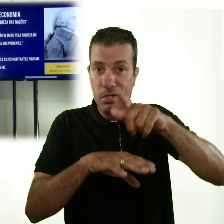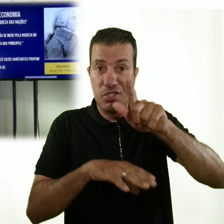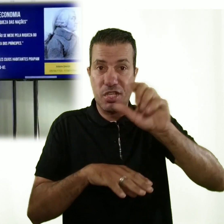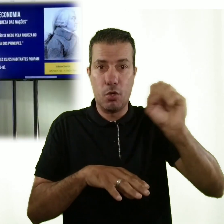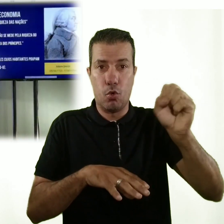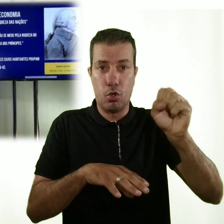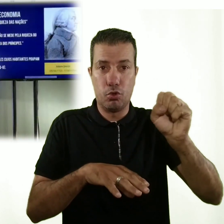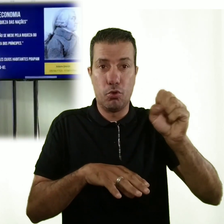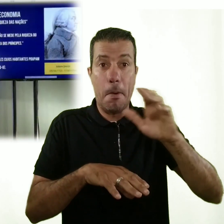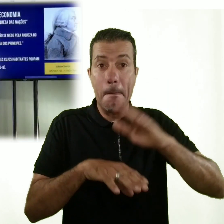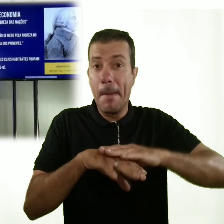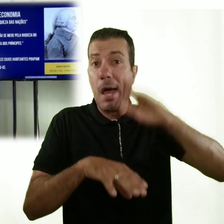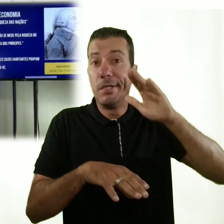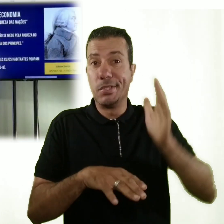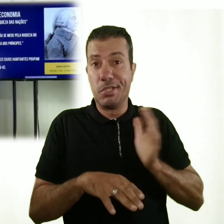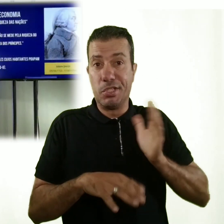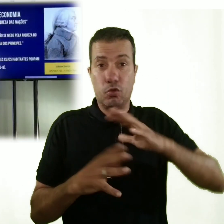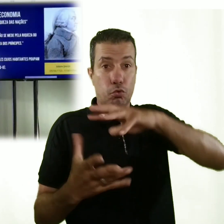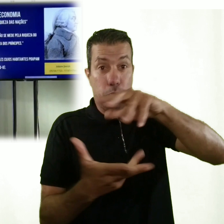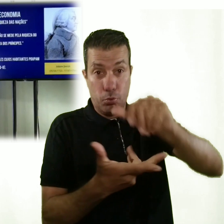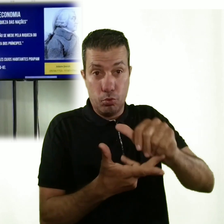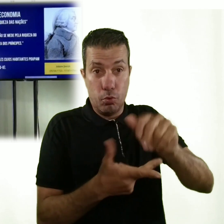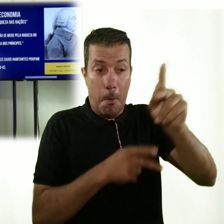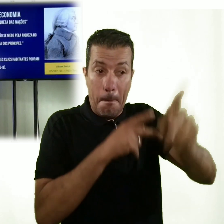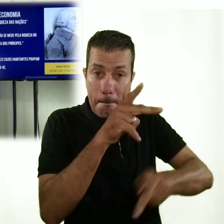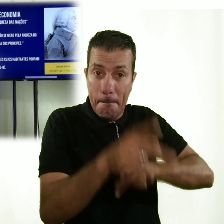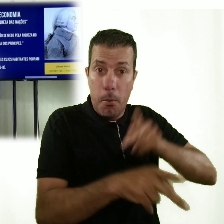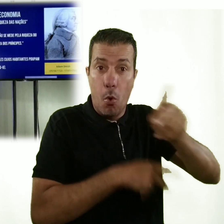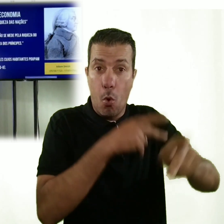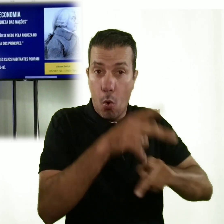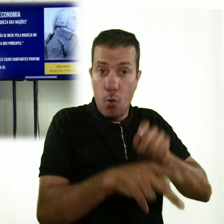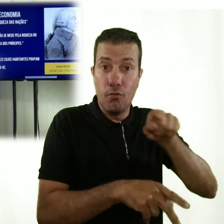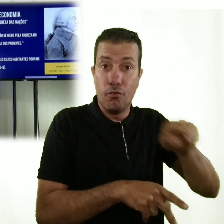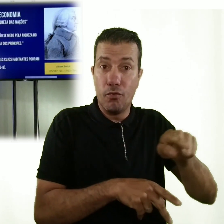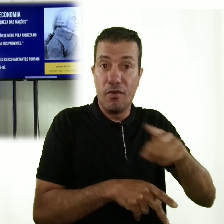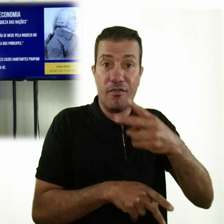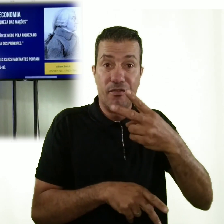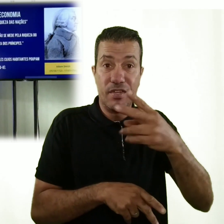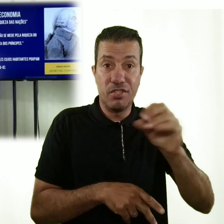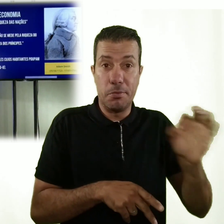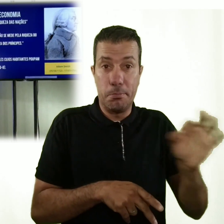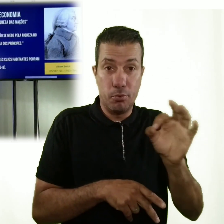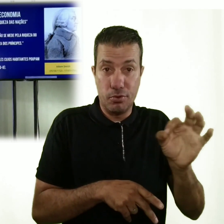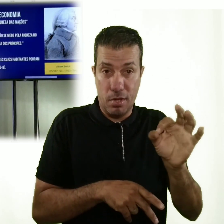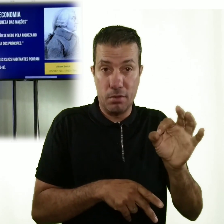são aqueles cujo povo poupa 20% do que ganham.